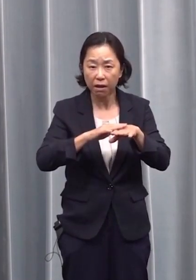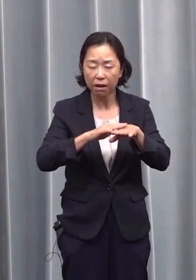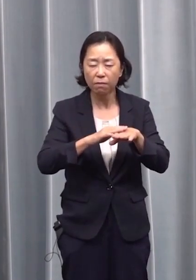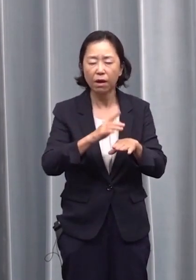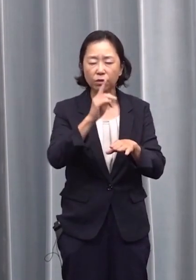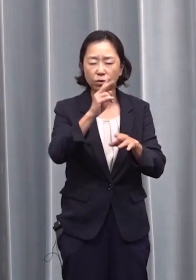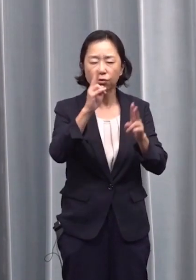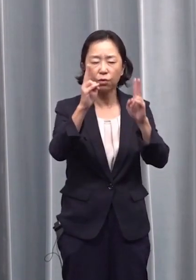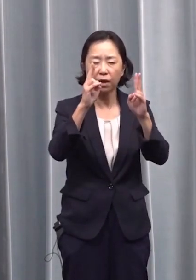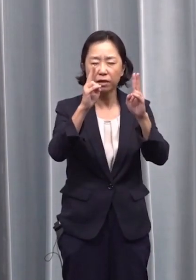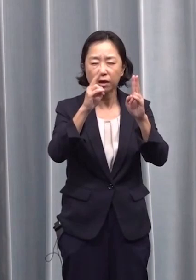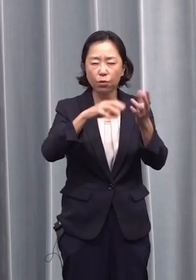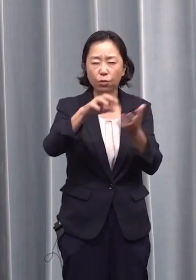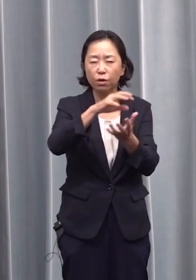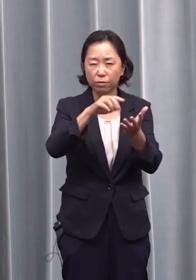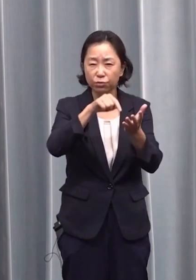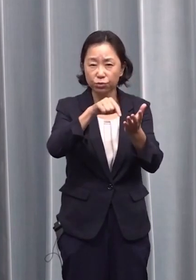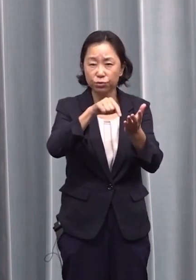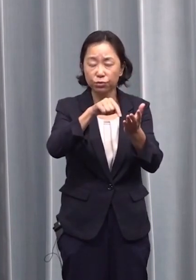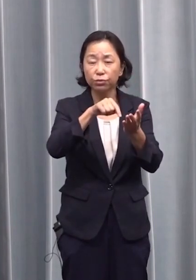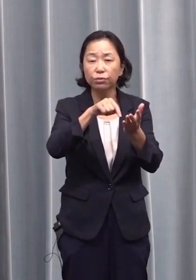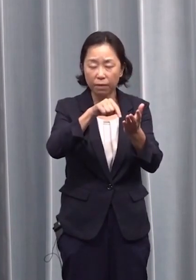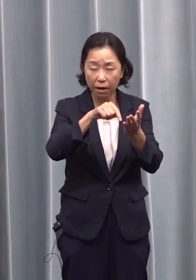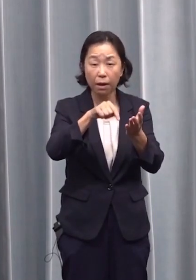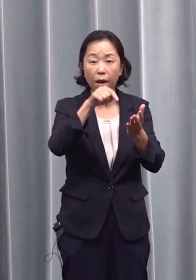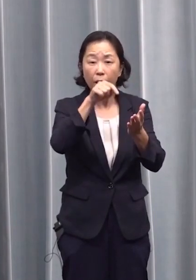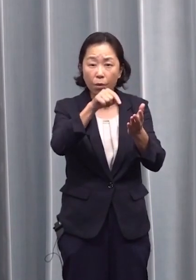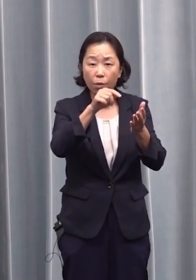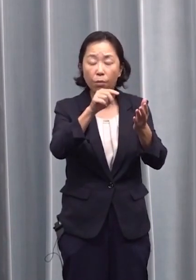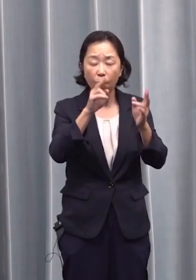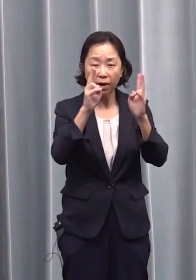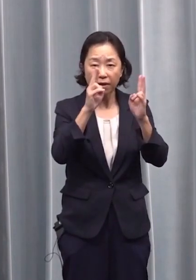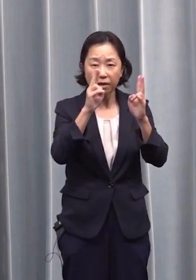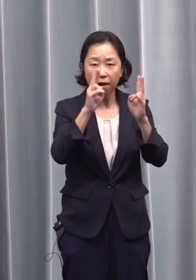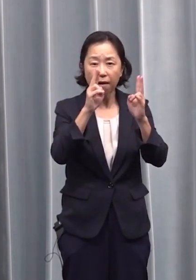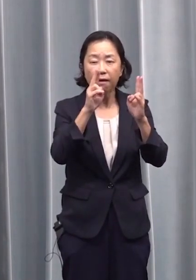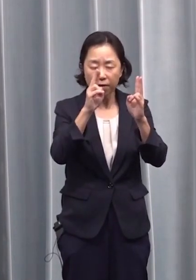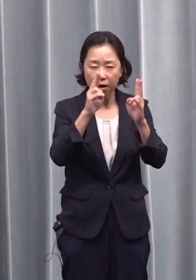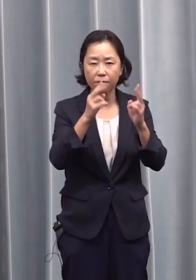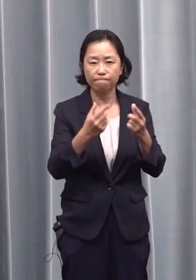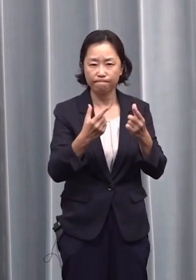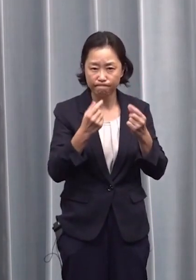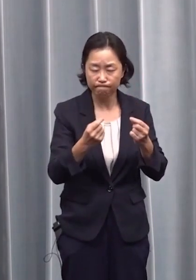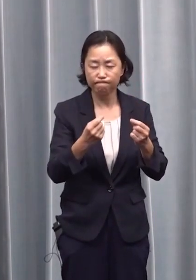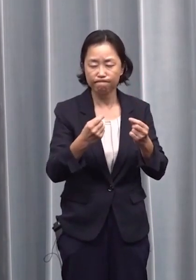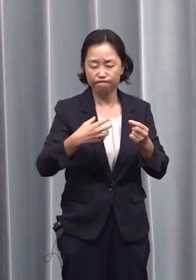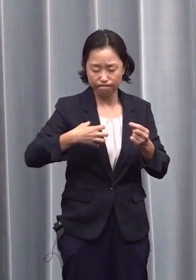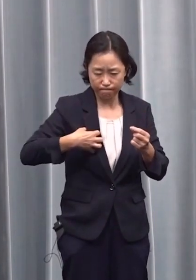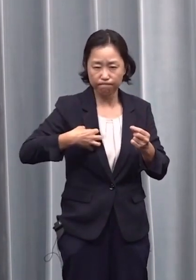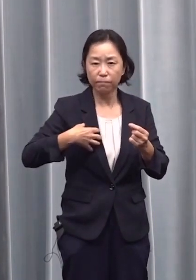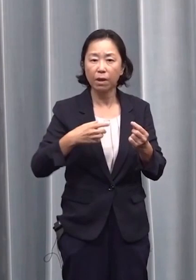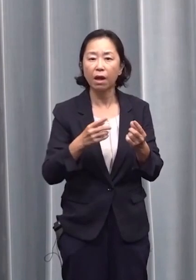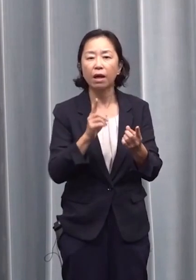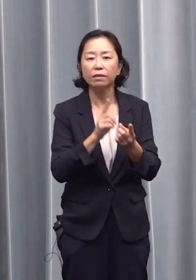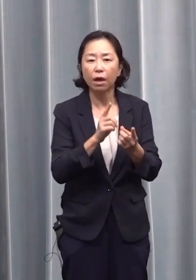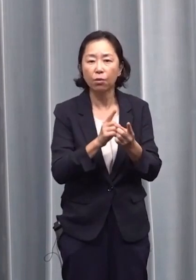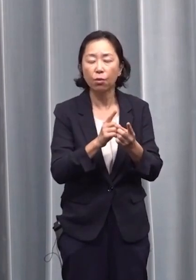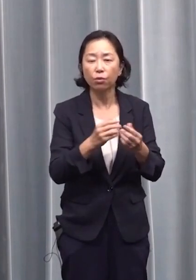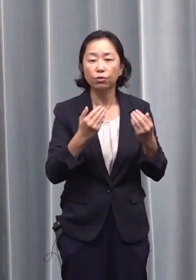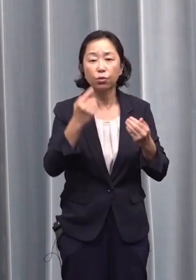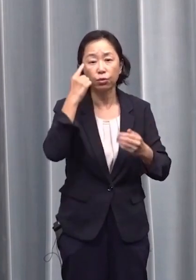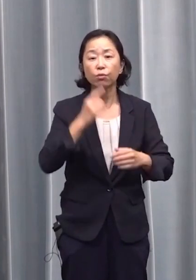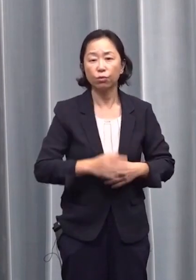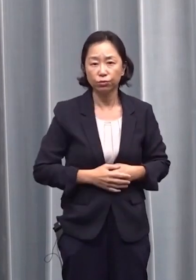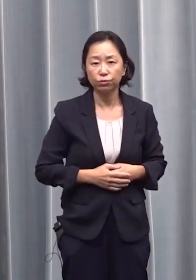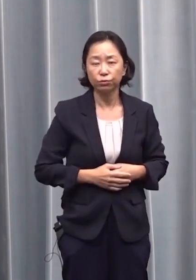における事案につきましては、当該事業者において適切に対応されるべきものと考えておりますし、